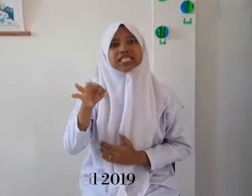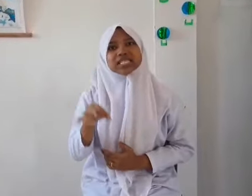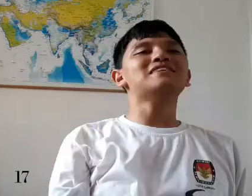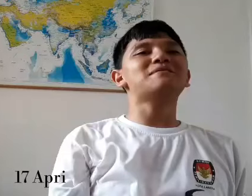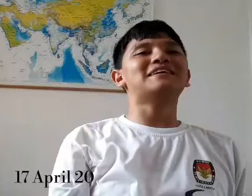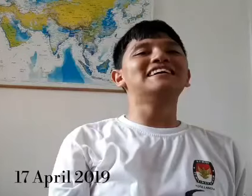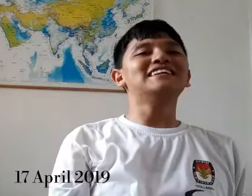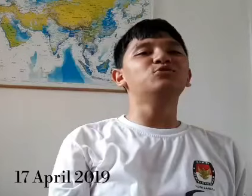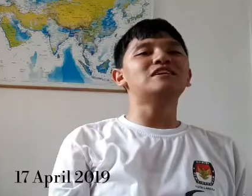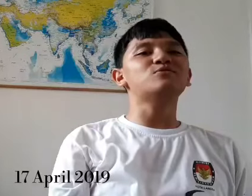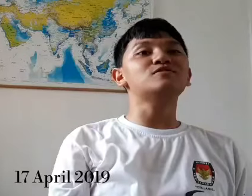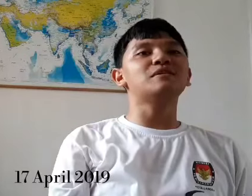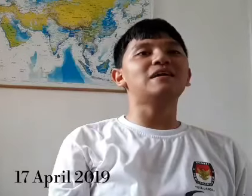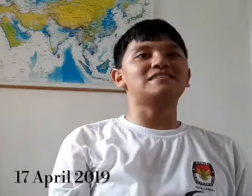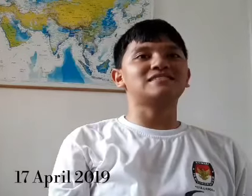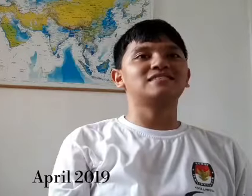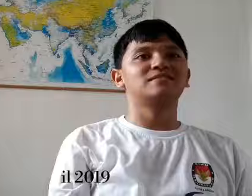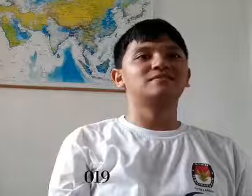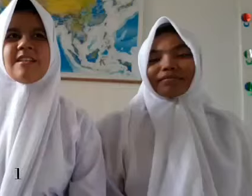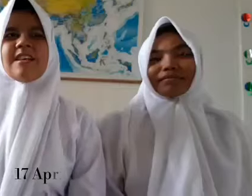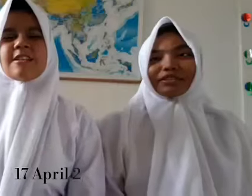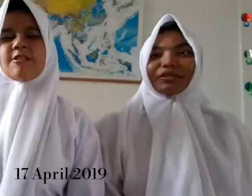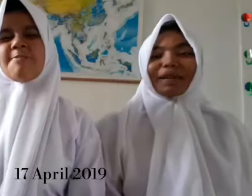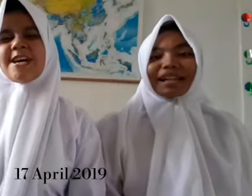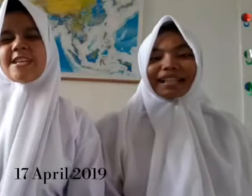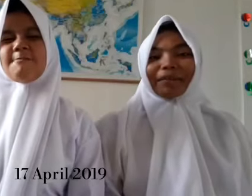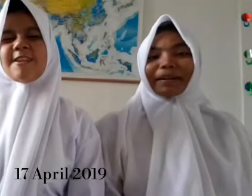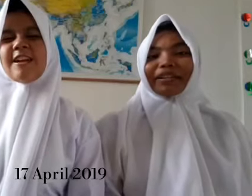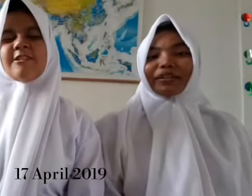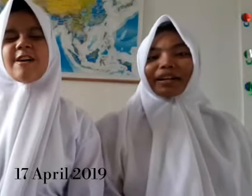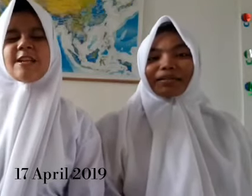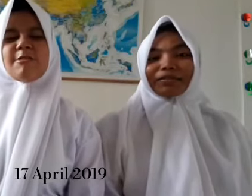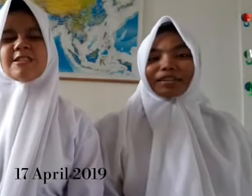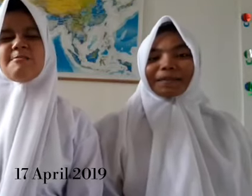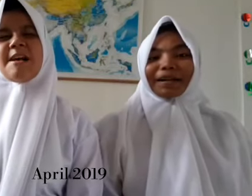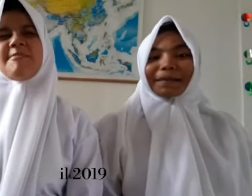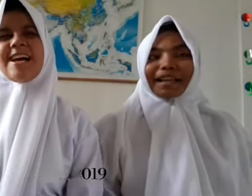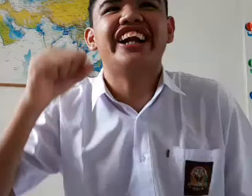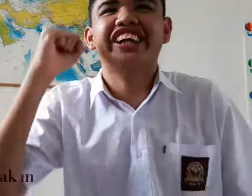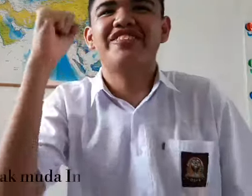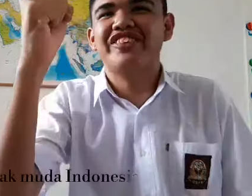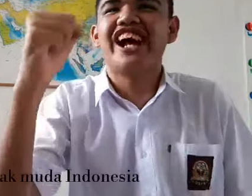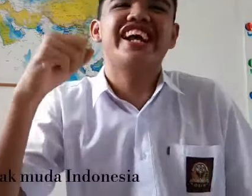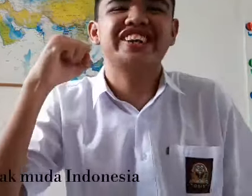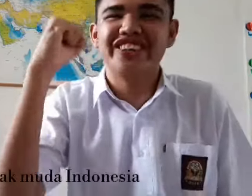19 April 2019. 17 April 2019. Anak muda Indonesia